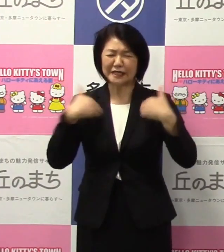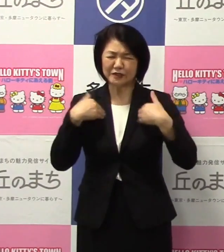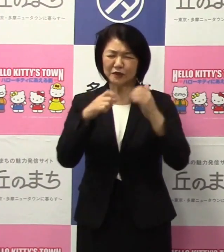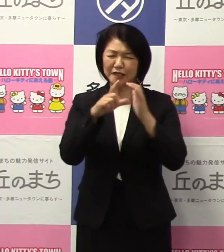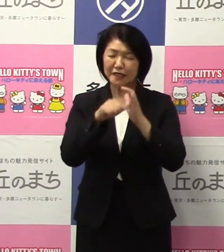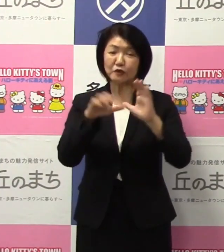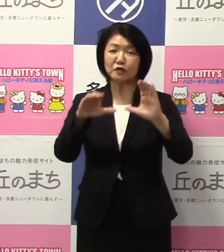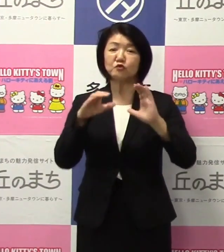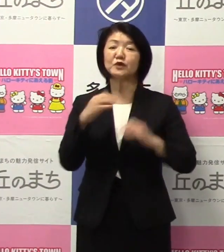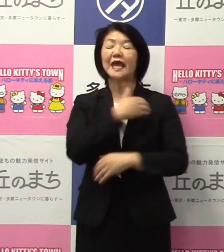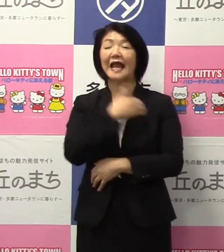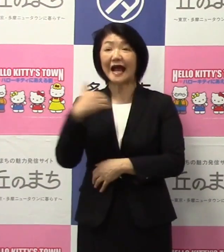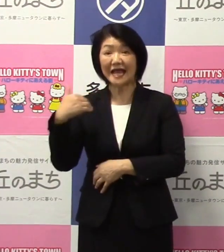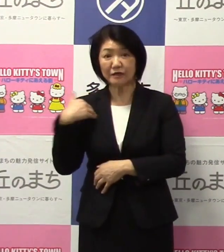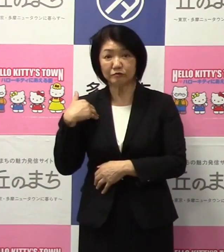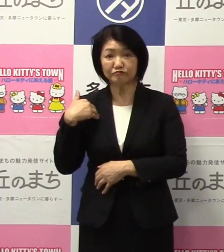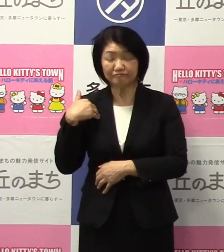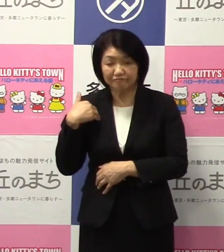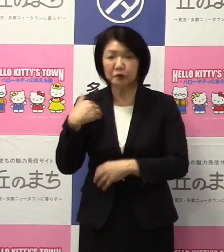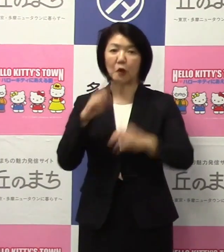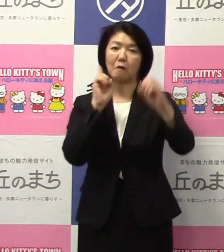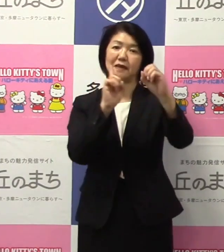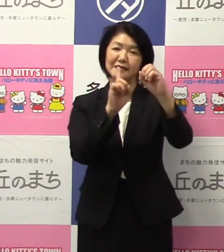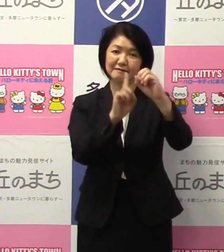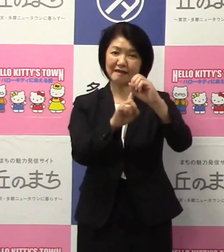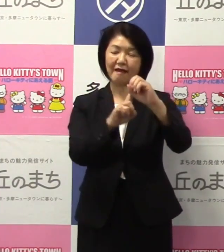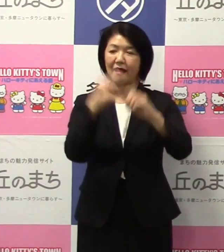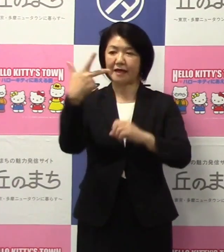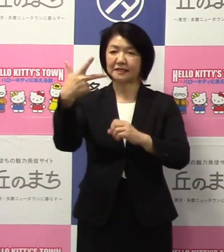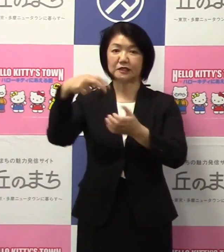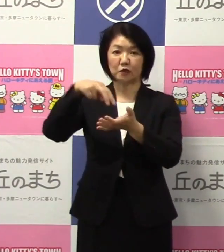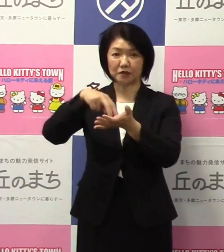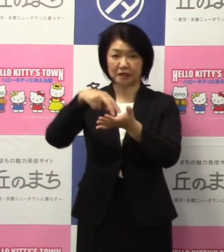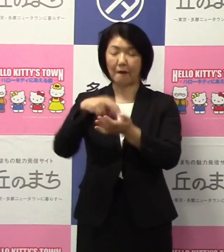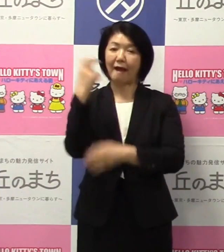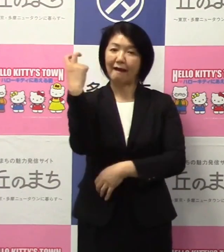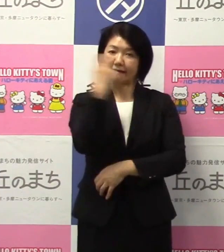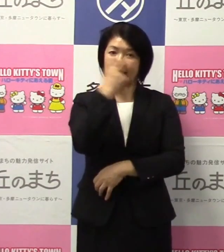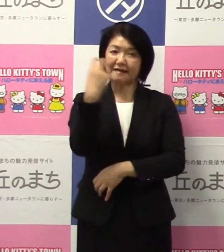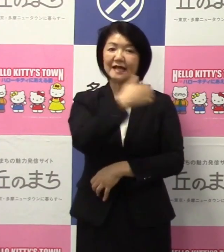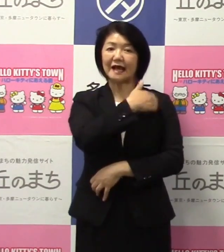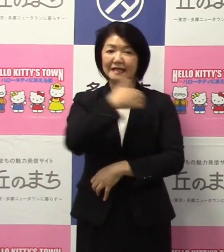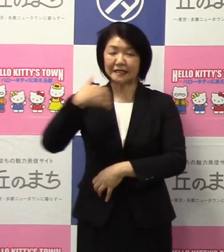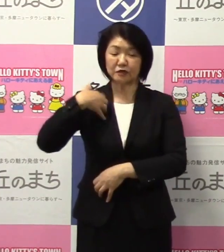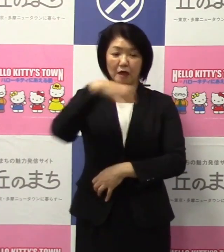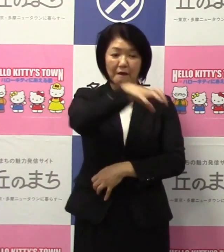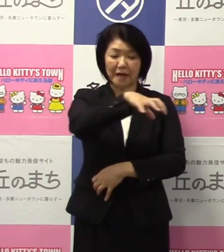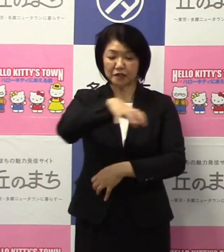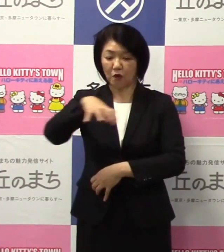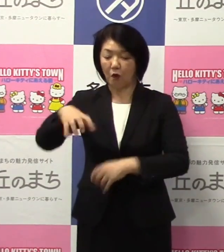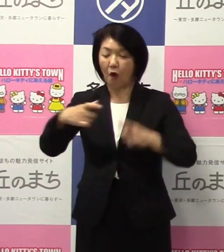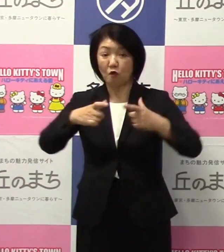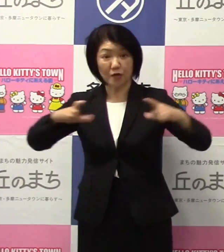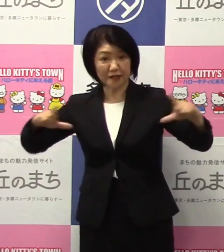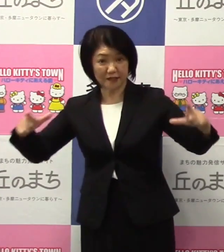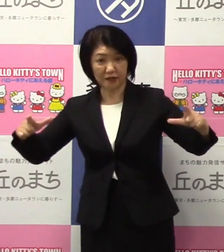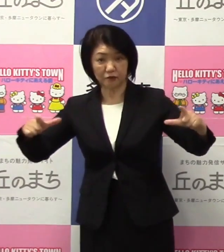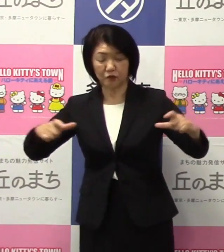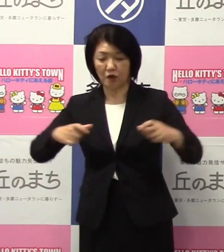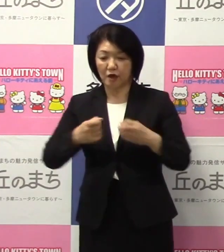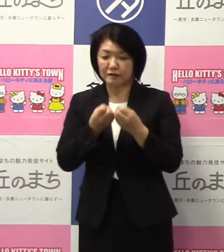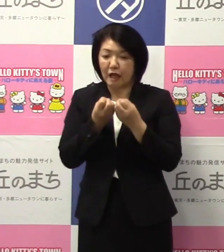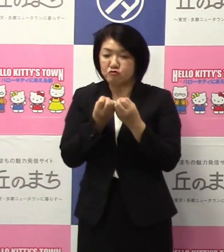し、そのために市としてはまず検査が可能な場所を増やし、クラスターに備えるととも